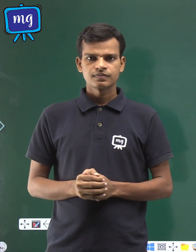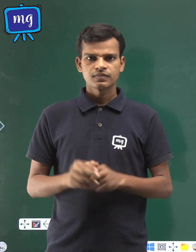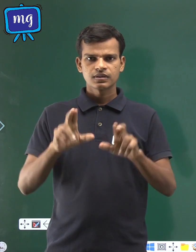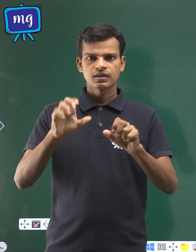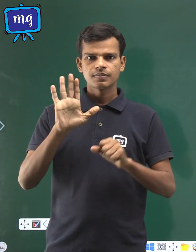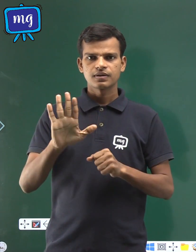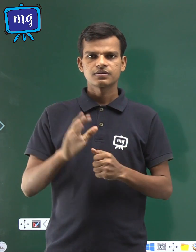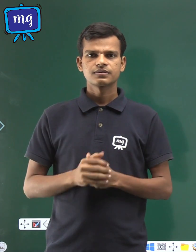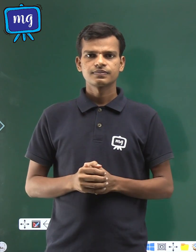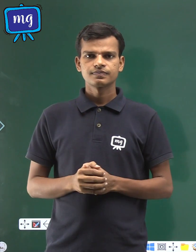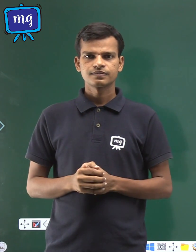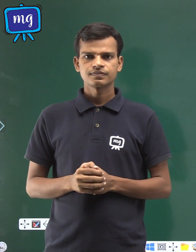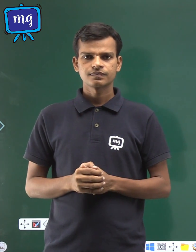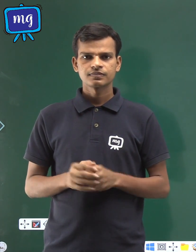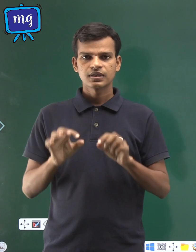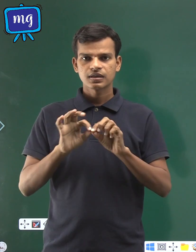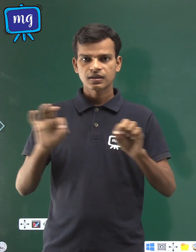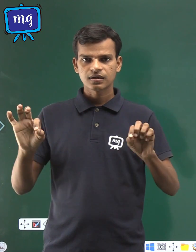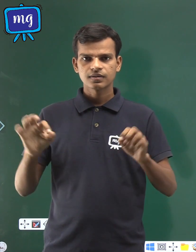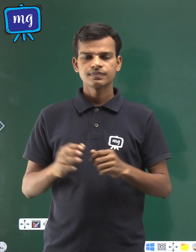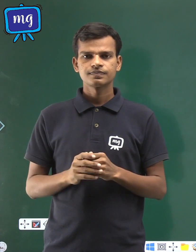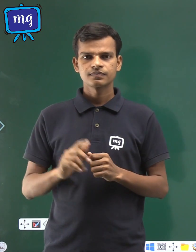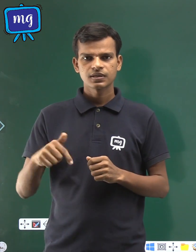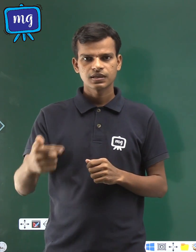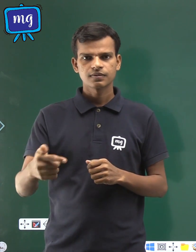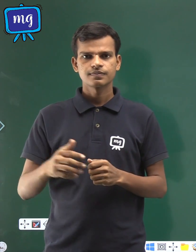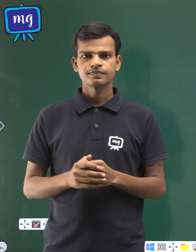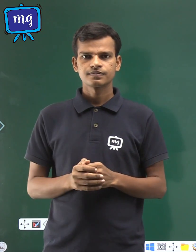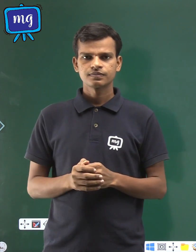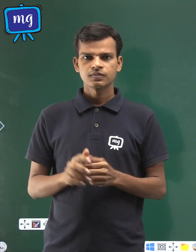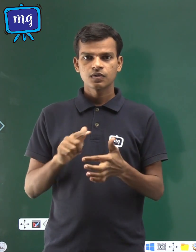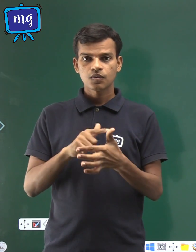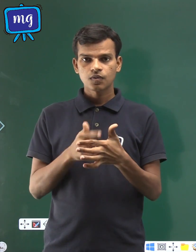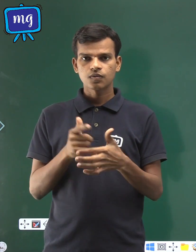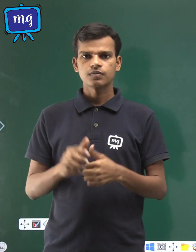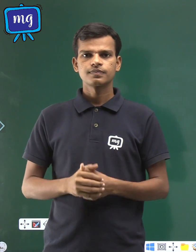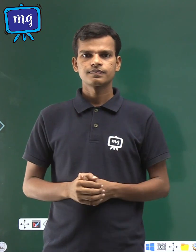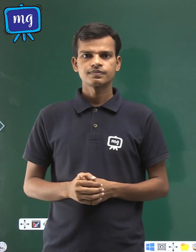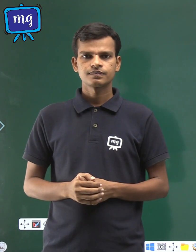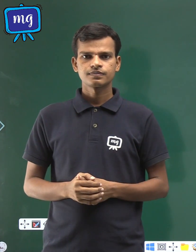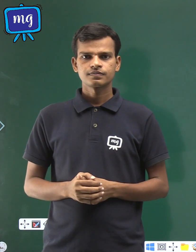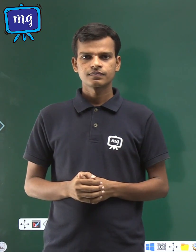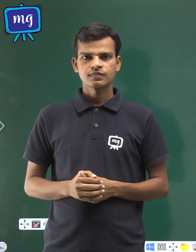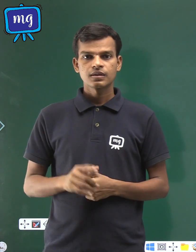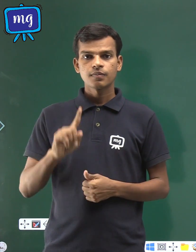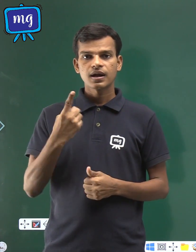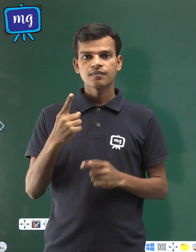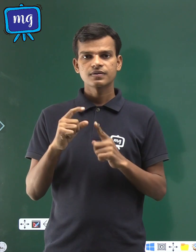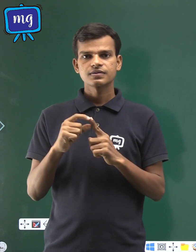अध्याय 5 रेखा एवं कोण भाग